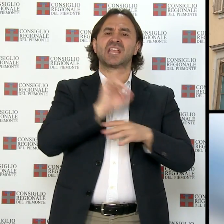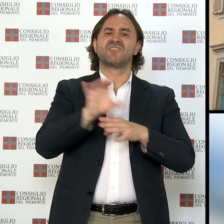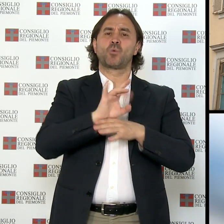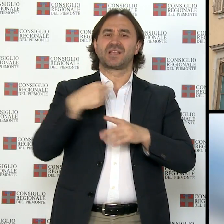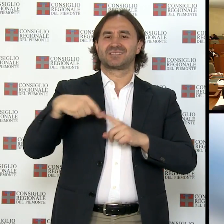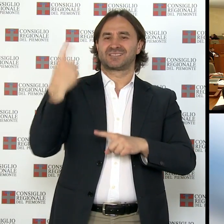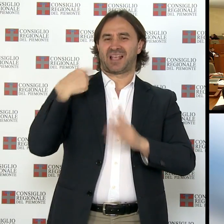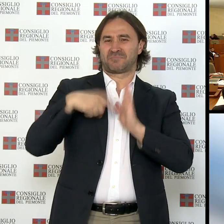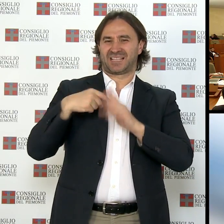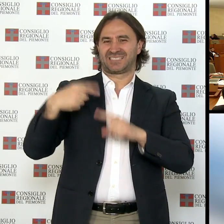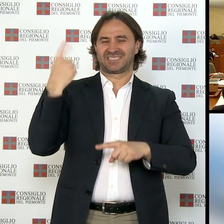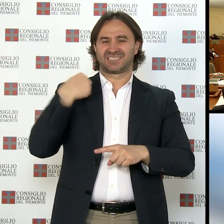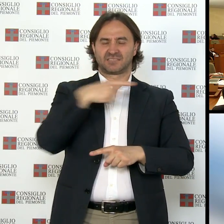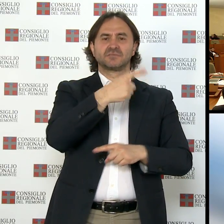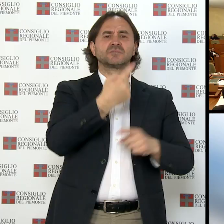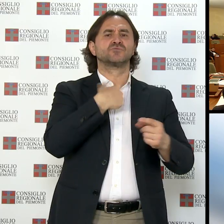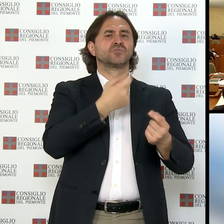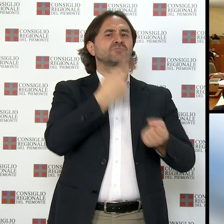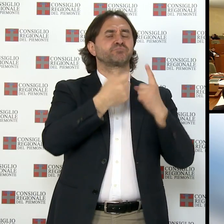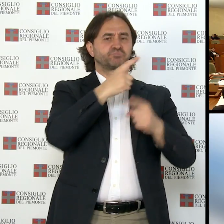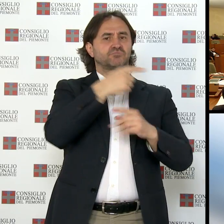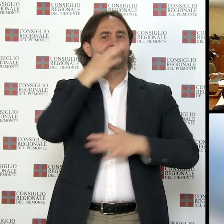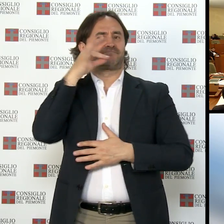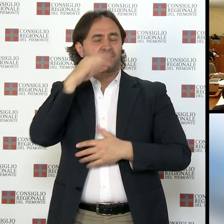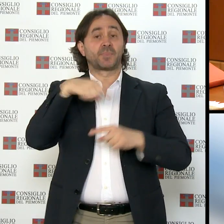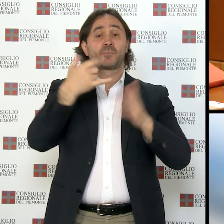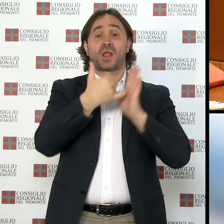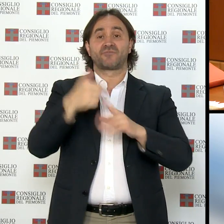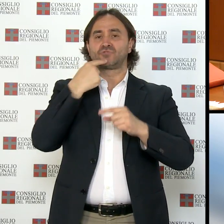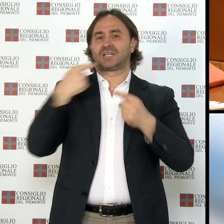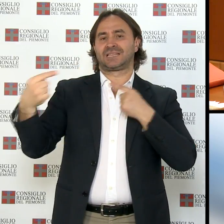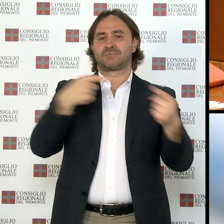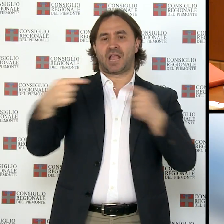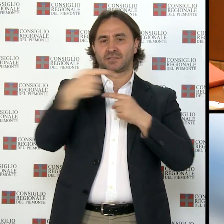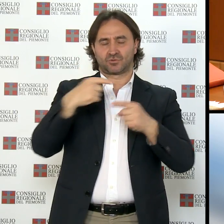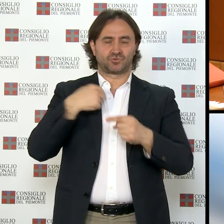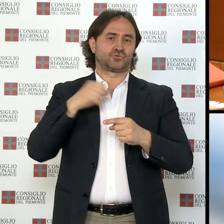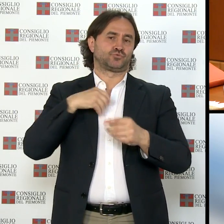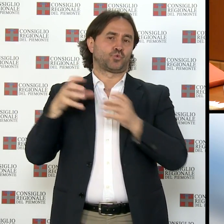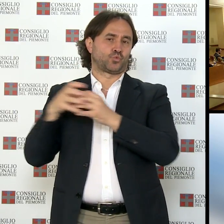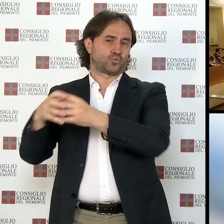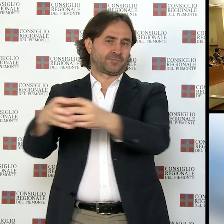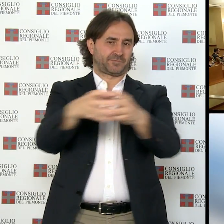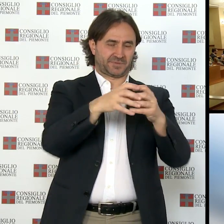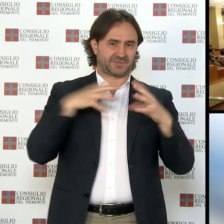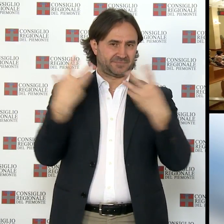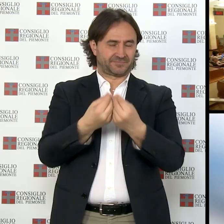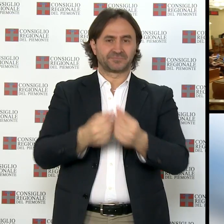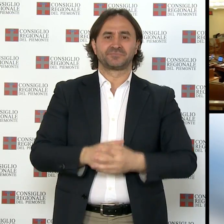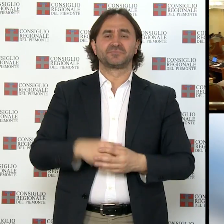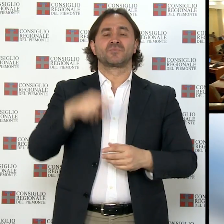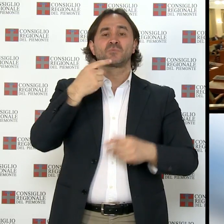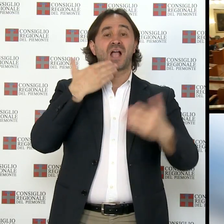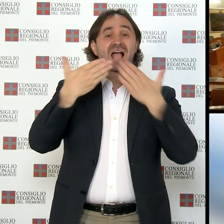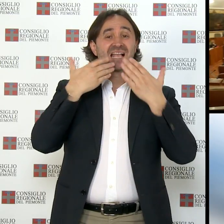degli scorsi mesi. Sulla comunicazione si è aperto un ampio dibattito con l'intervento di tutti i gruppi consiliari. L'Assemblea legislativa ha poi